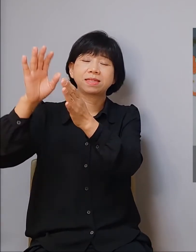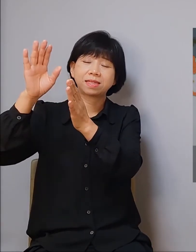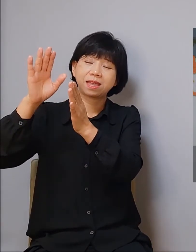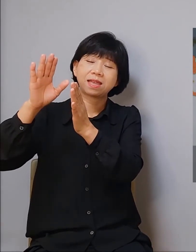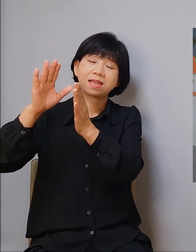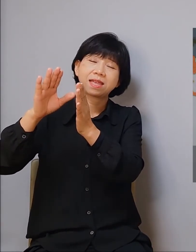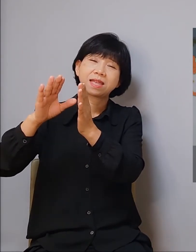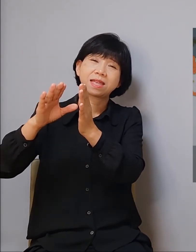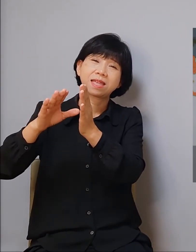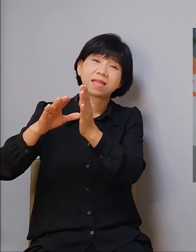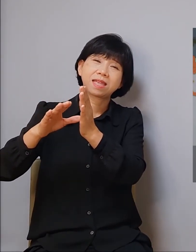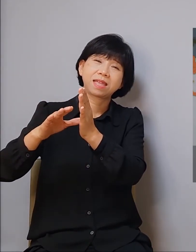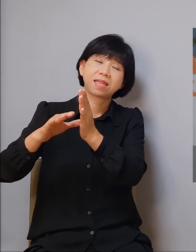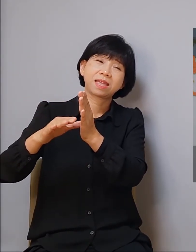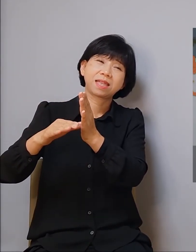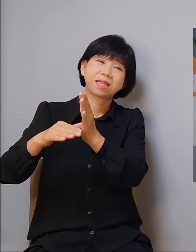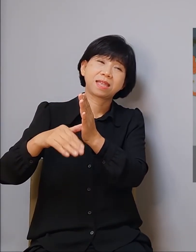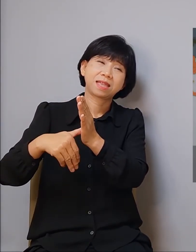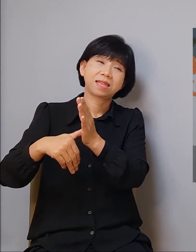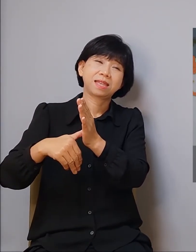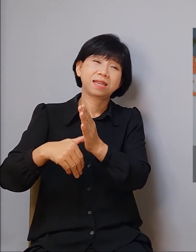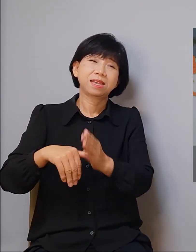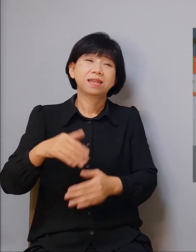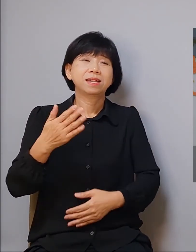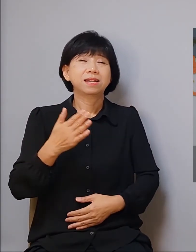하나님의 때,